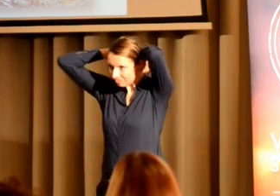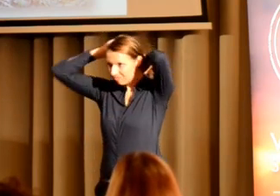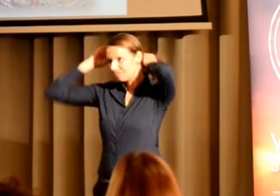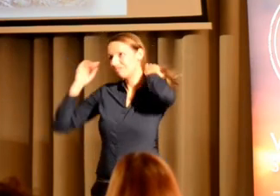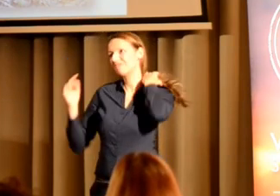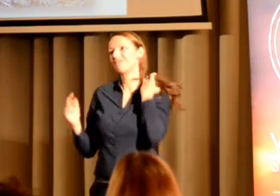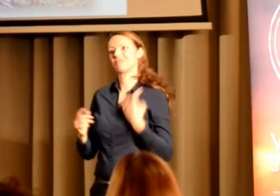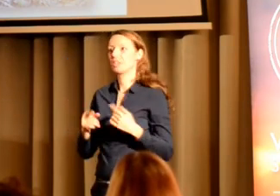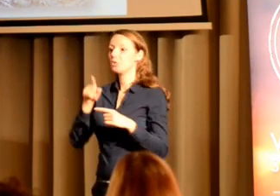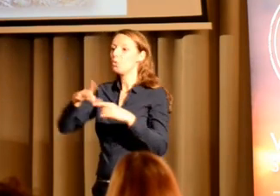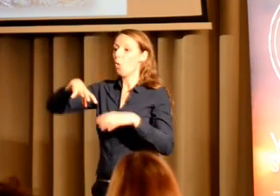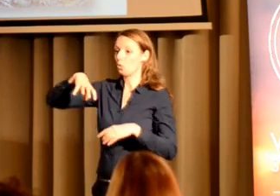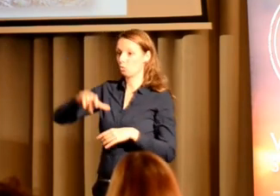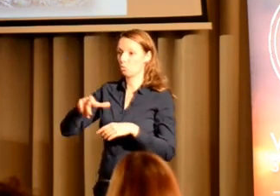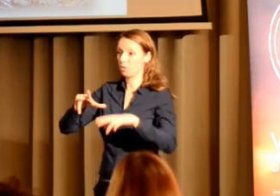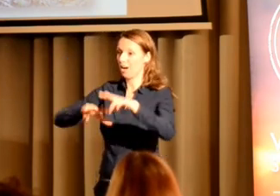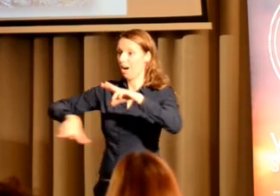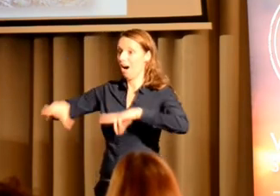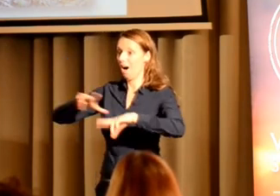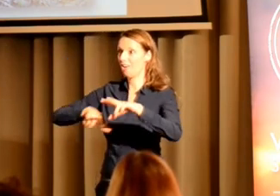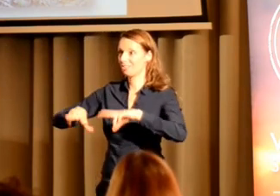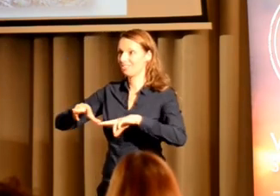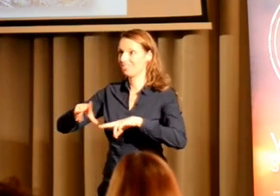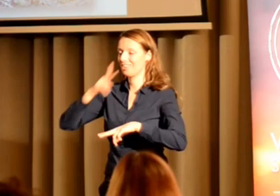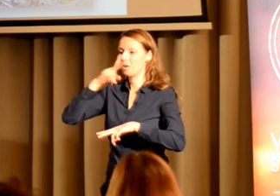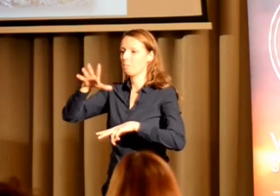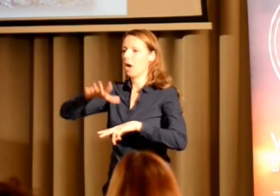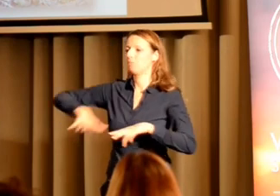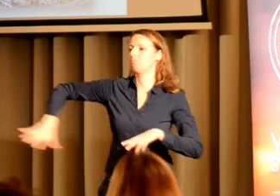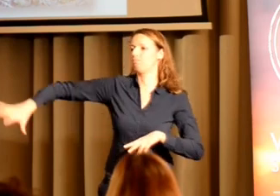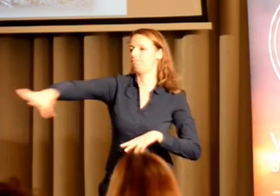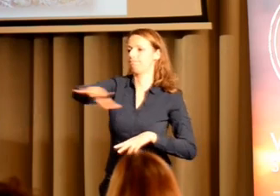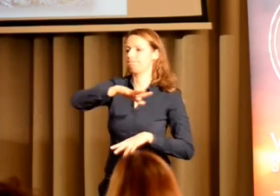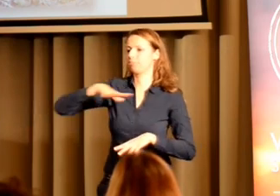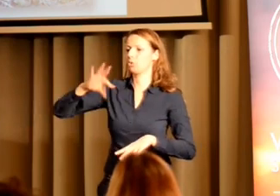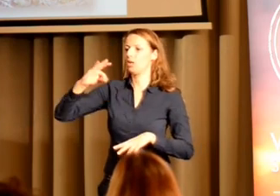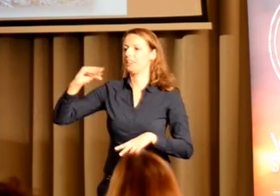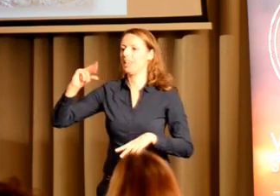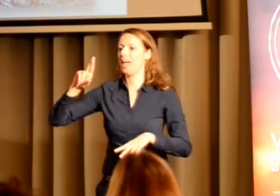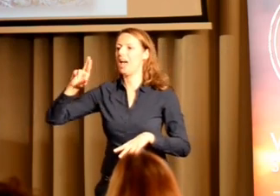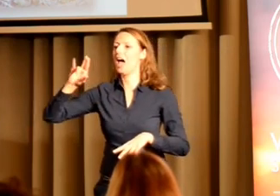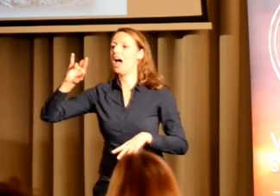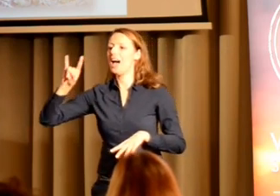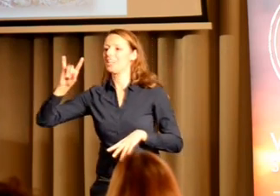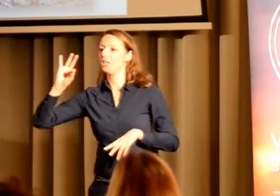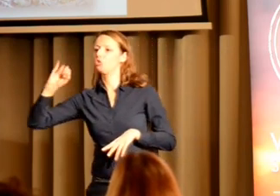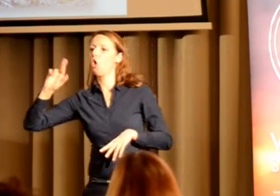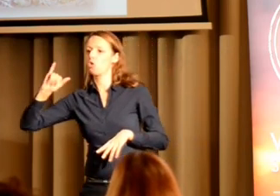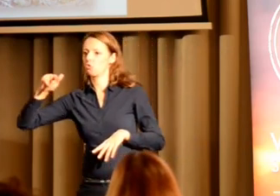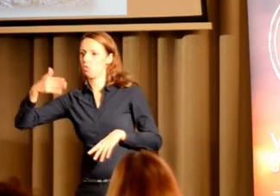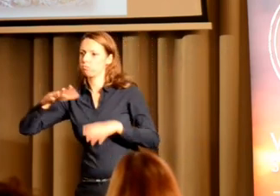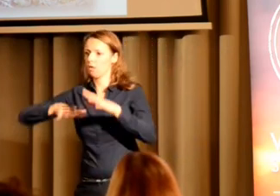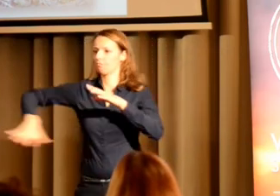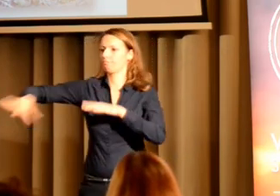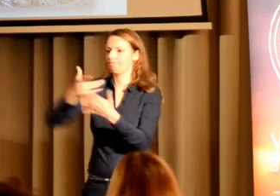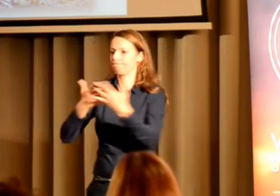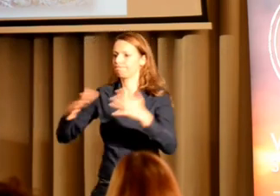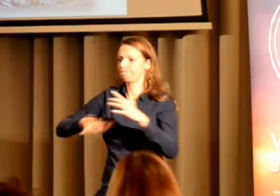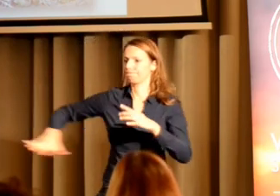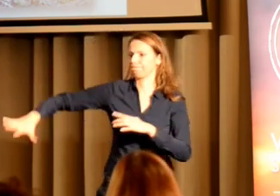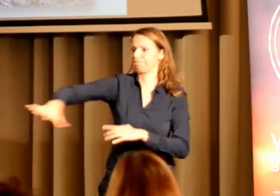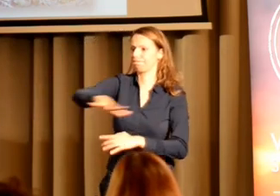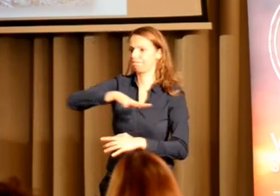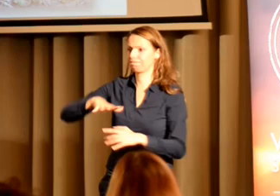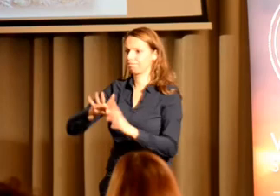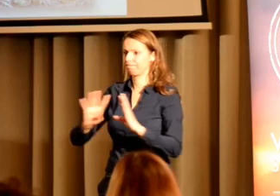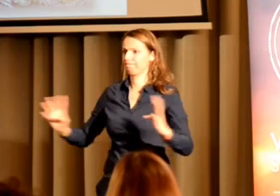Taka grupa rodzinna użytkuje terytorium. I to terytorium jest dość obszerne. I w środku tego terytorium jest zazwyczaj